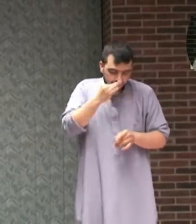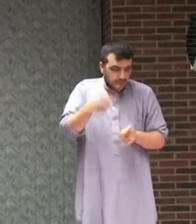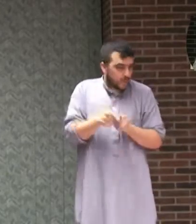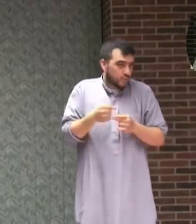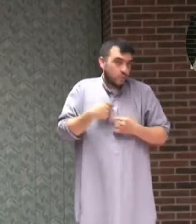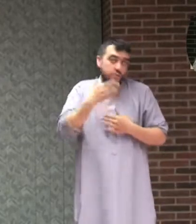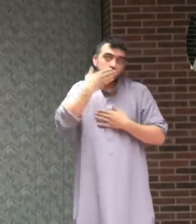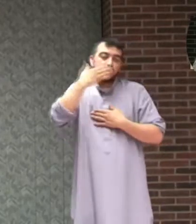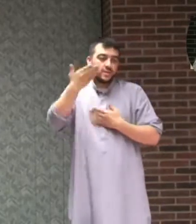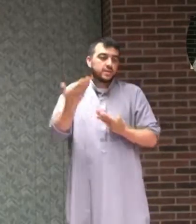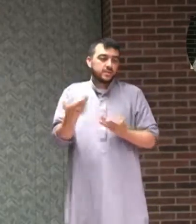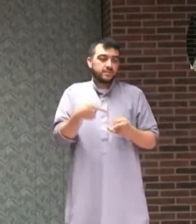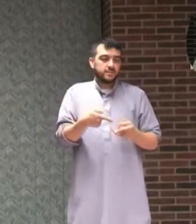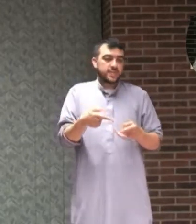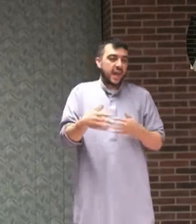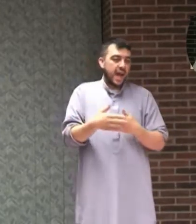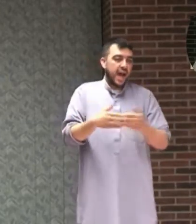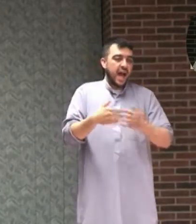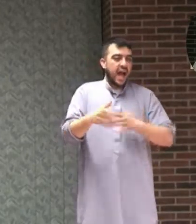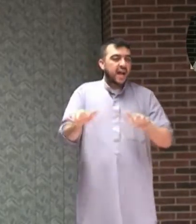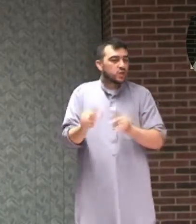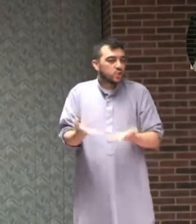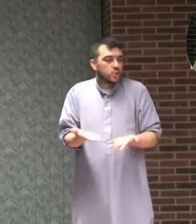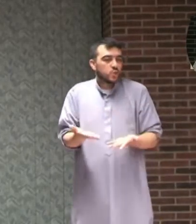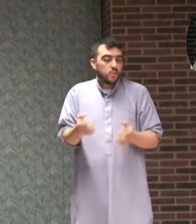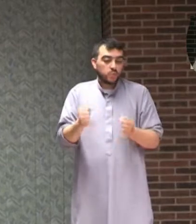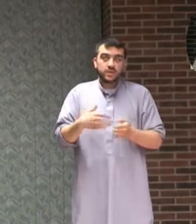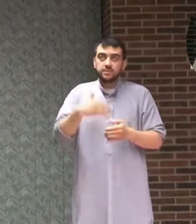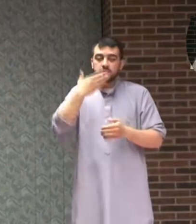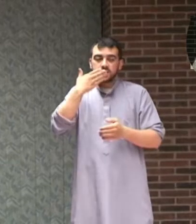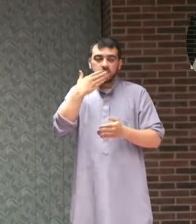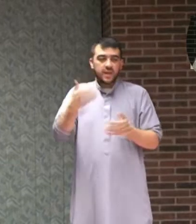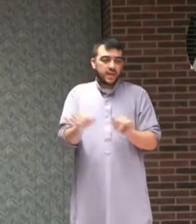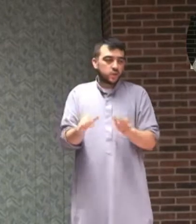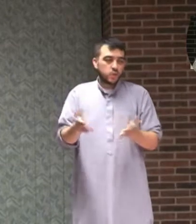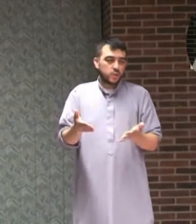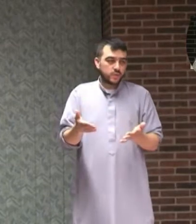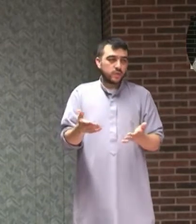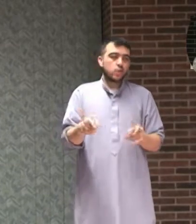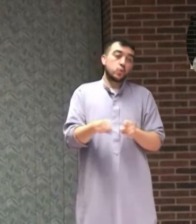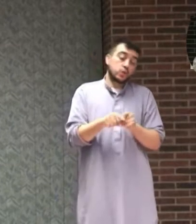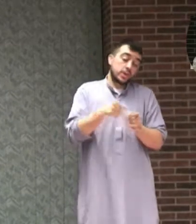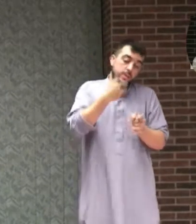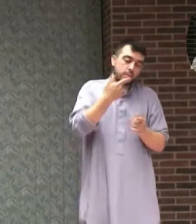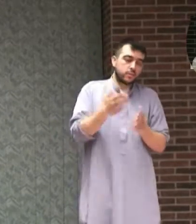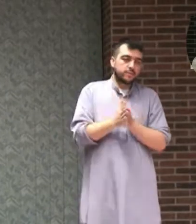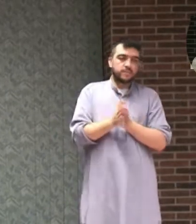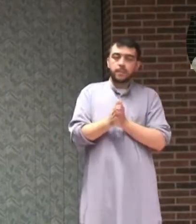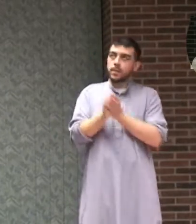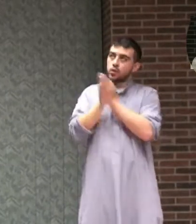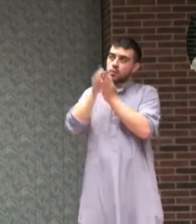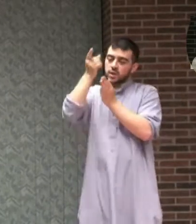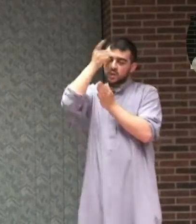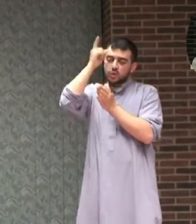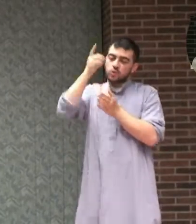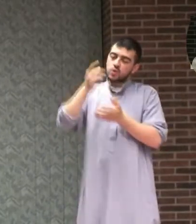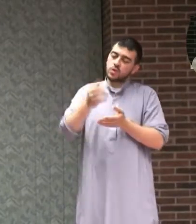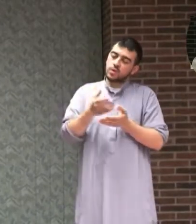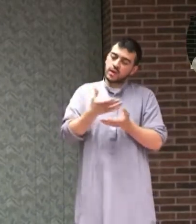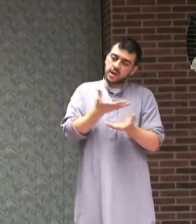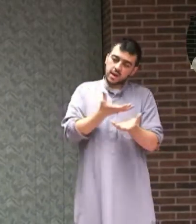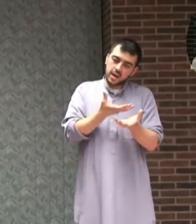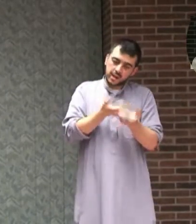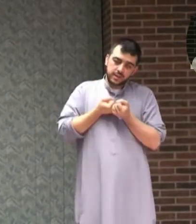ce mois. Et j'espère qu'Allah subhanahu wa ta'ala puisse faire en sorte qu'il ait accepté de nous nos actions et qu'il puisse subhanahu wa ta'ala nous permettre